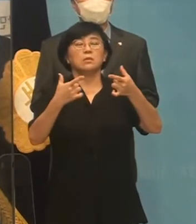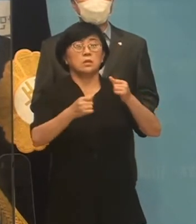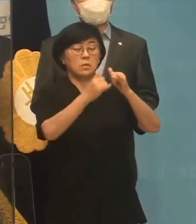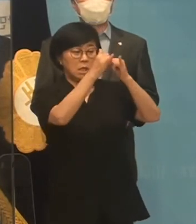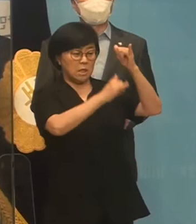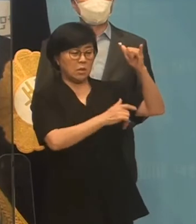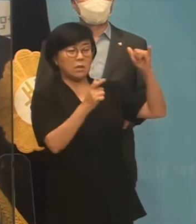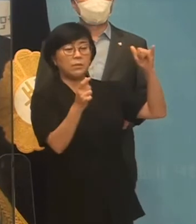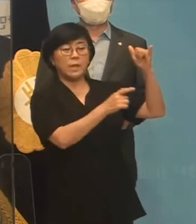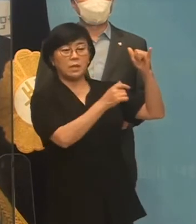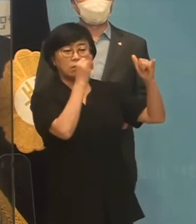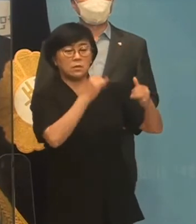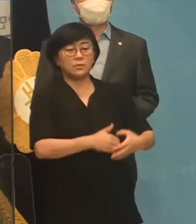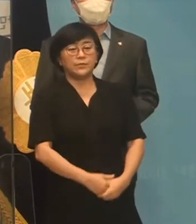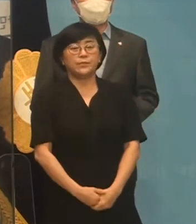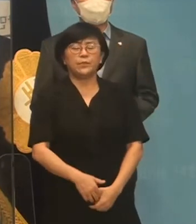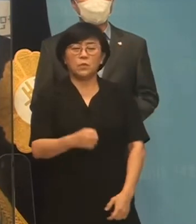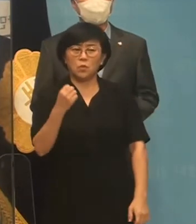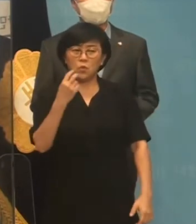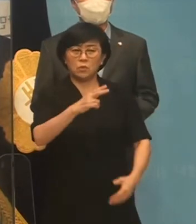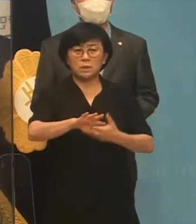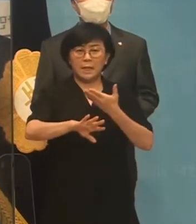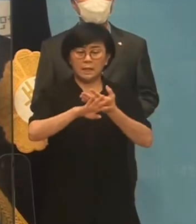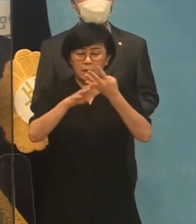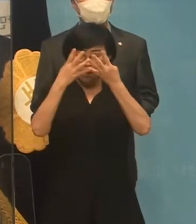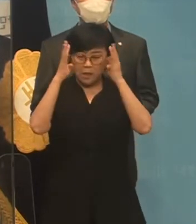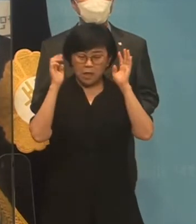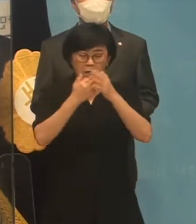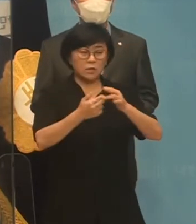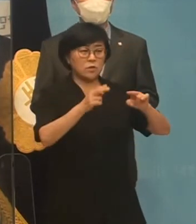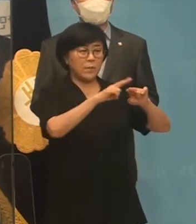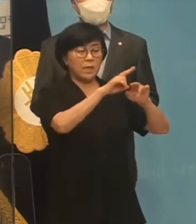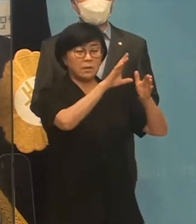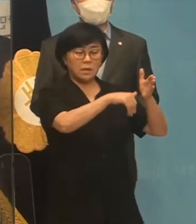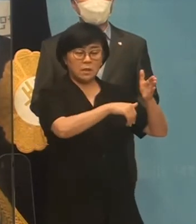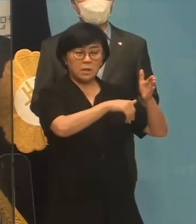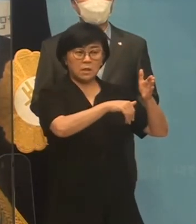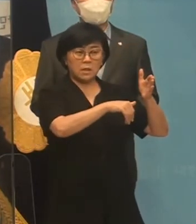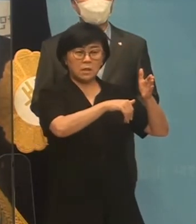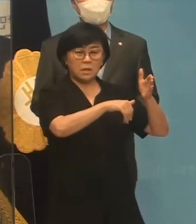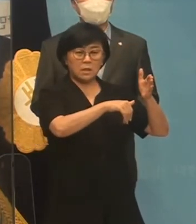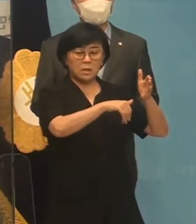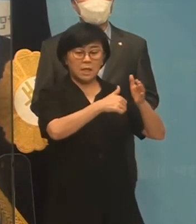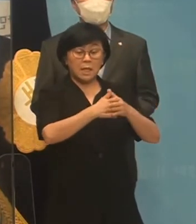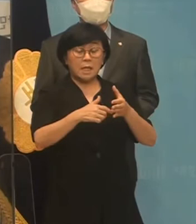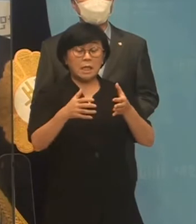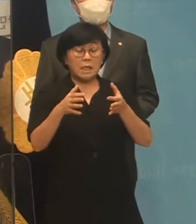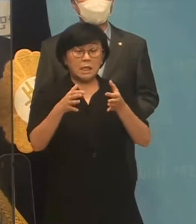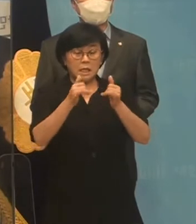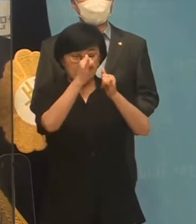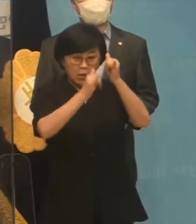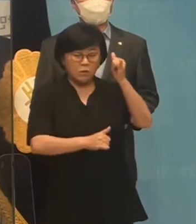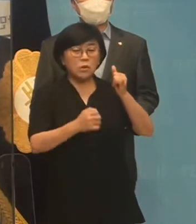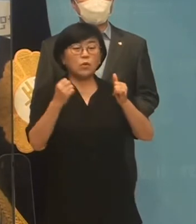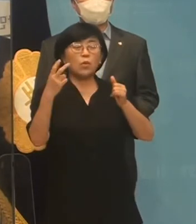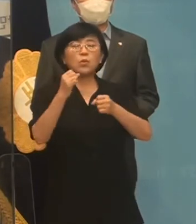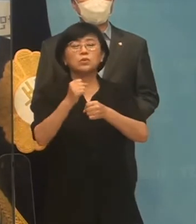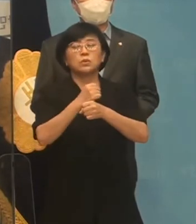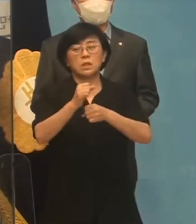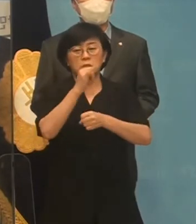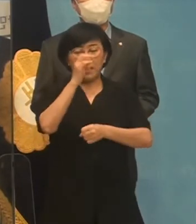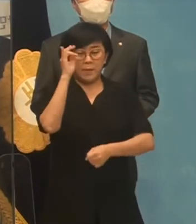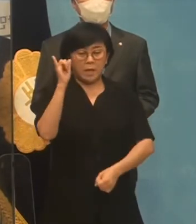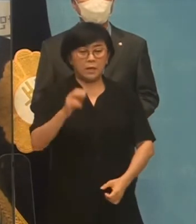이력을 부렸습니다. 또한 다른 대학교에 취업하는 과정에서 김 씨가 이력서 등을 또 조작했을 가능성도